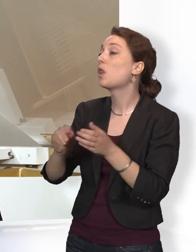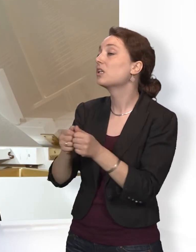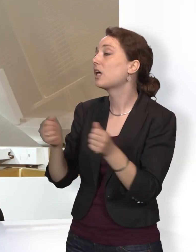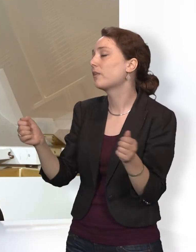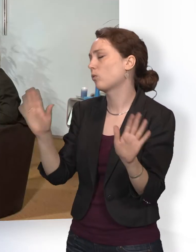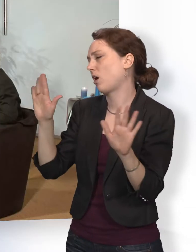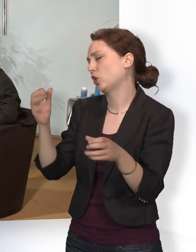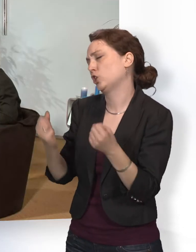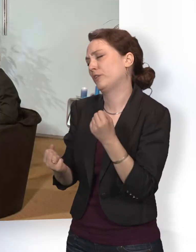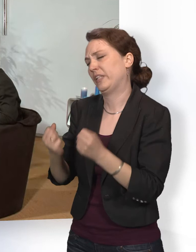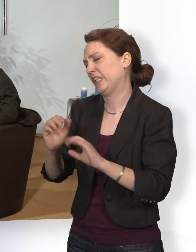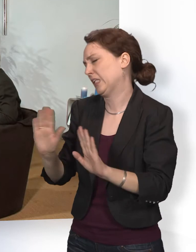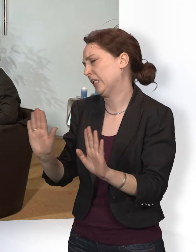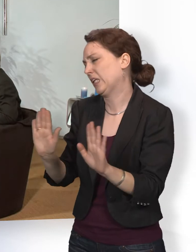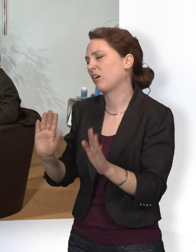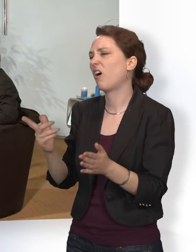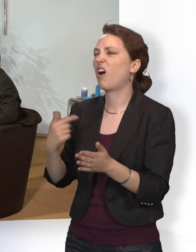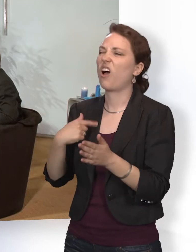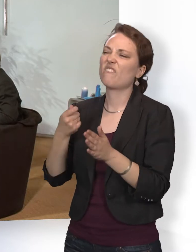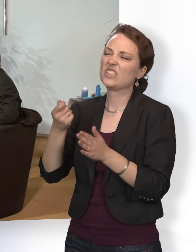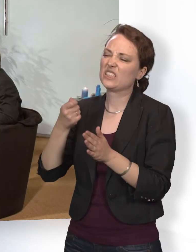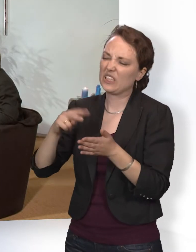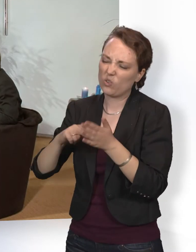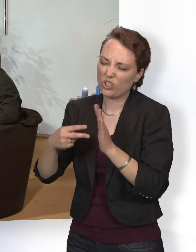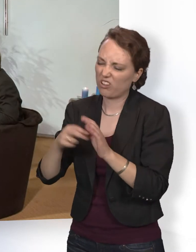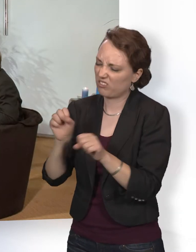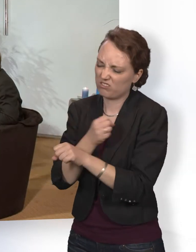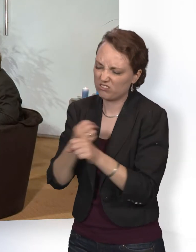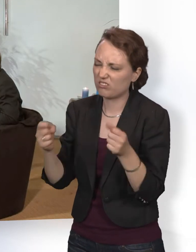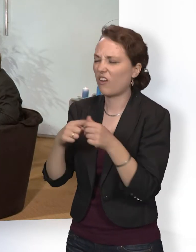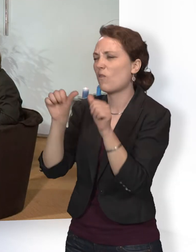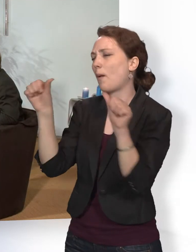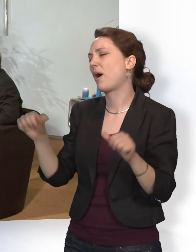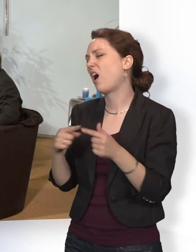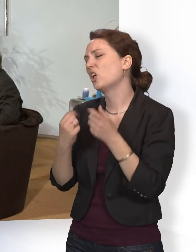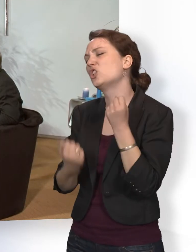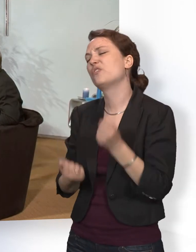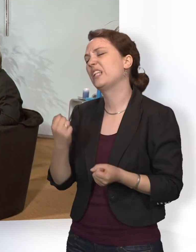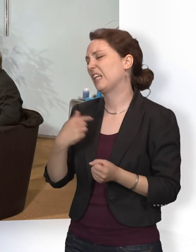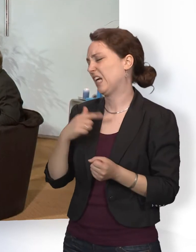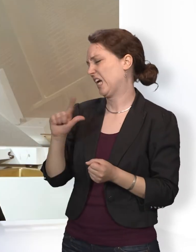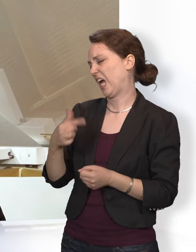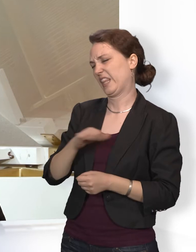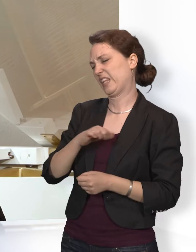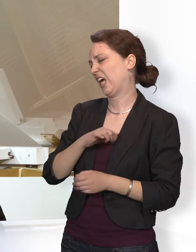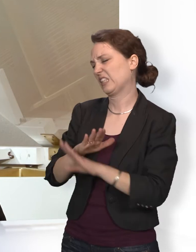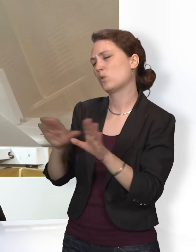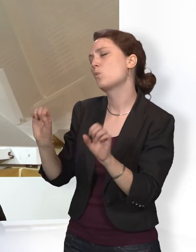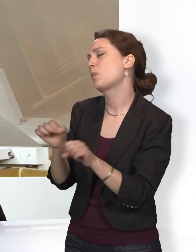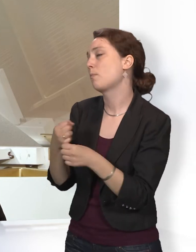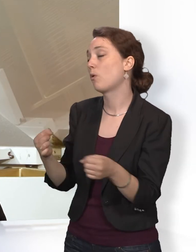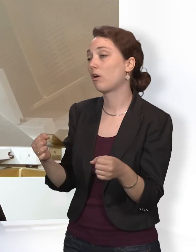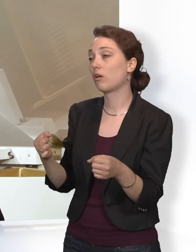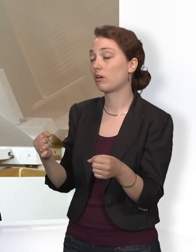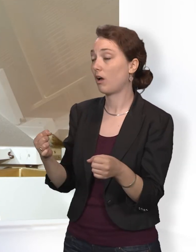ganz schwierig. Aus versicherungstechnischen Gründen lehne ich das ab oder aus anderen formellen Gründen habe ich da überhaupt kein Interesse dran. Hat er aber